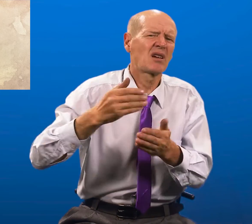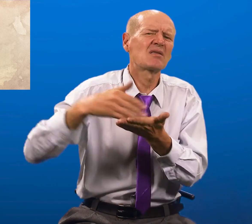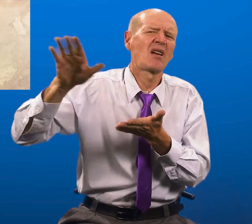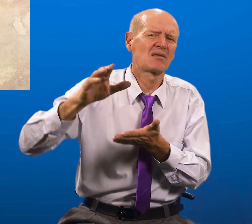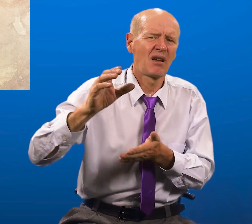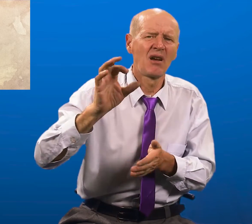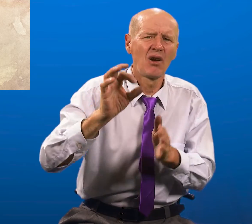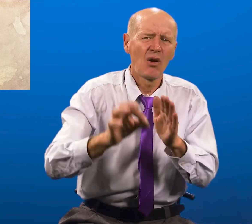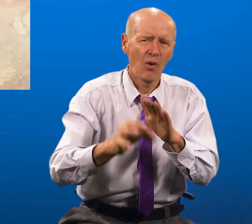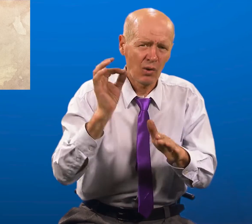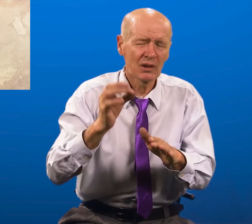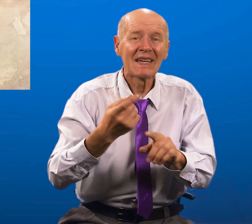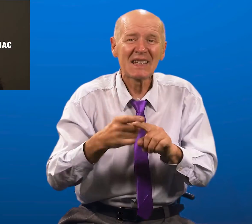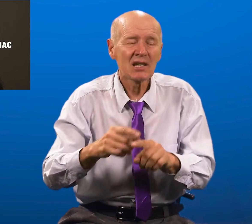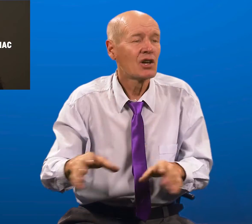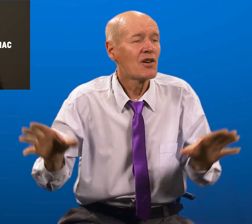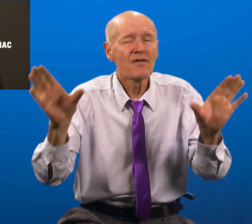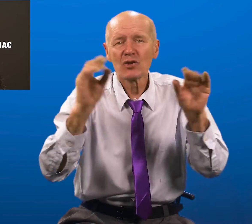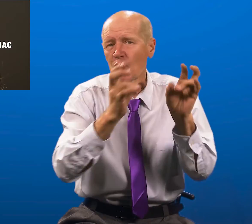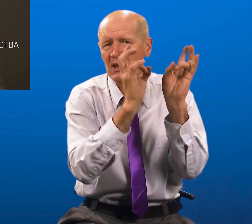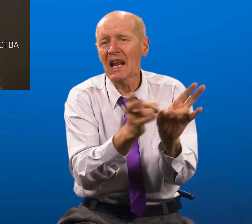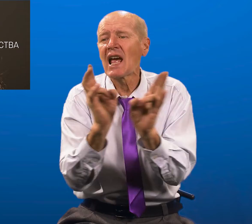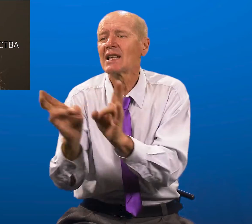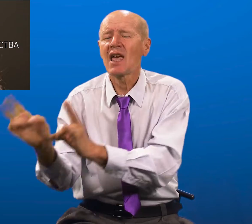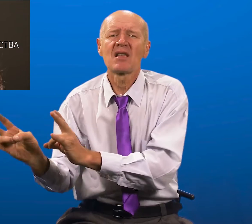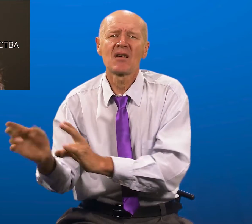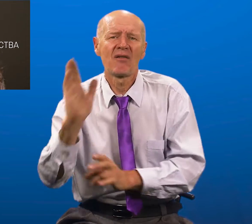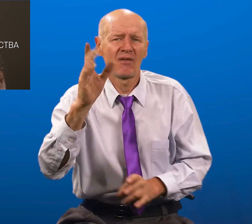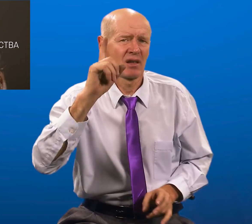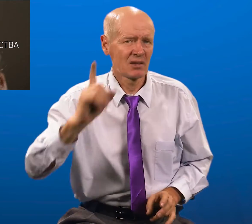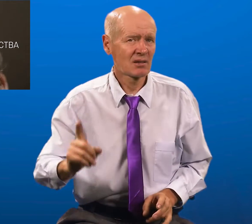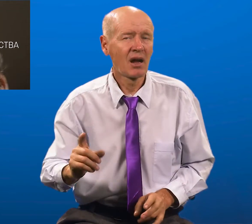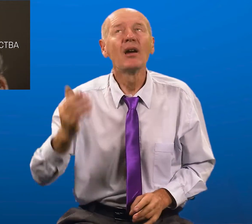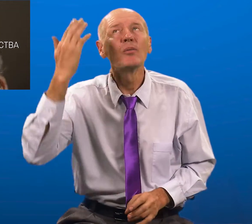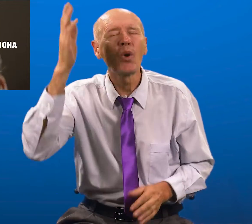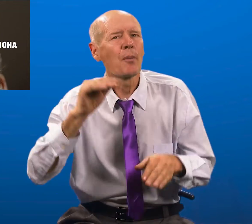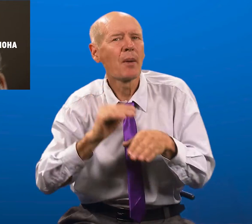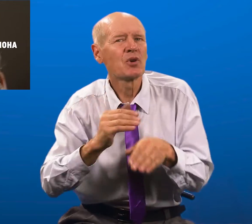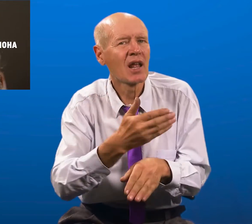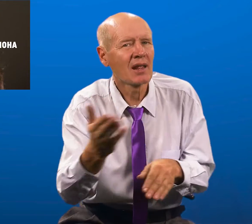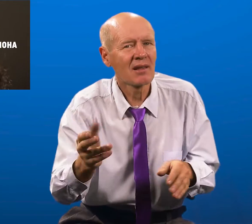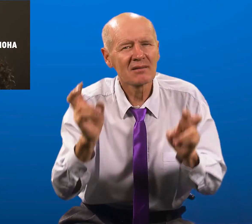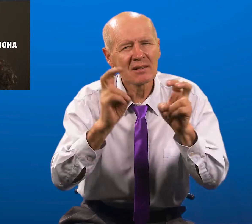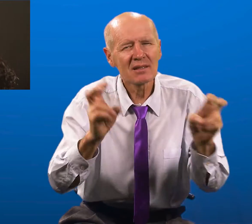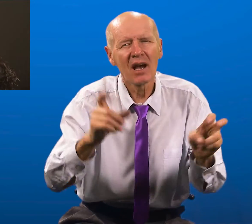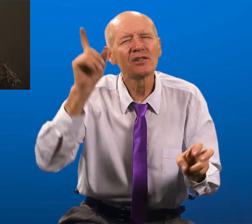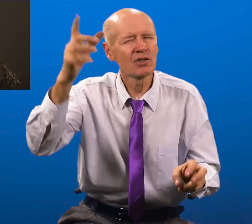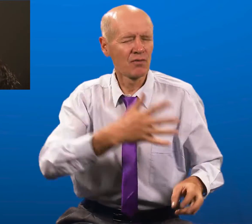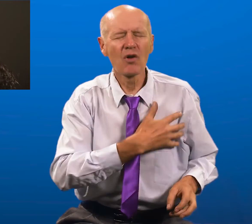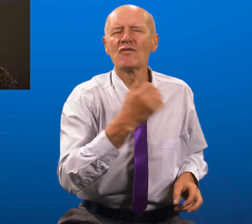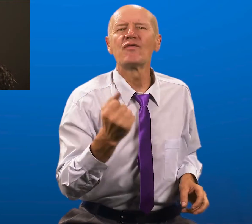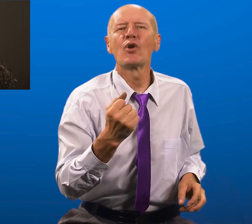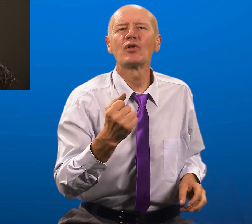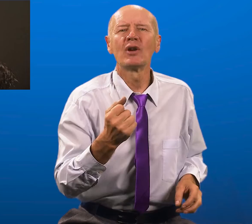него и окружающих. Божья любовь побуждает нас искать прежде всего Его Царство, в то время как пример Соломона служит